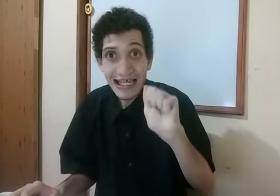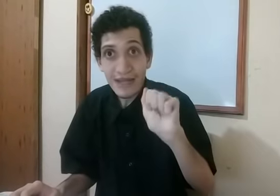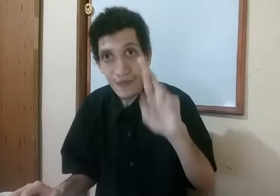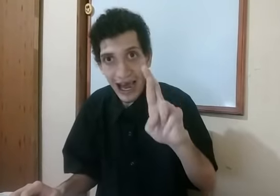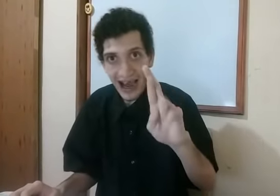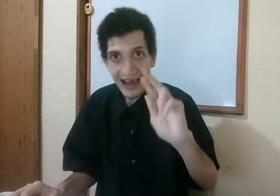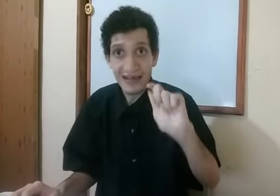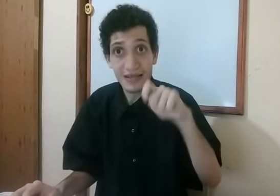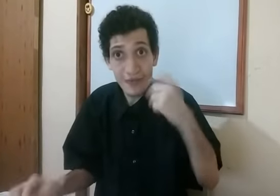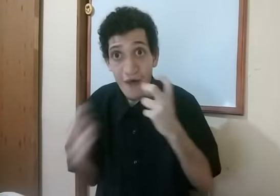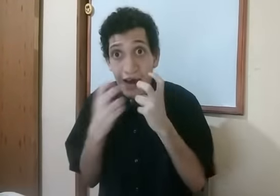Gritar, sinal,